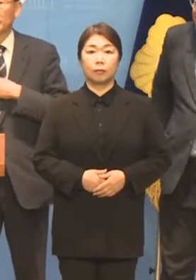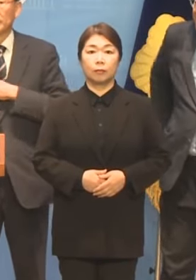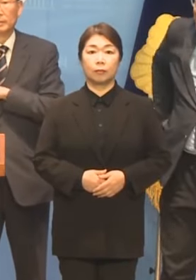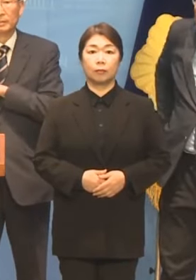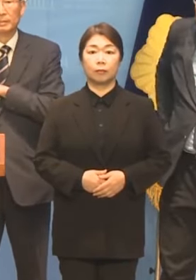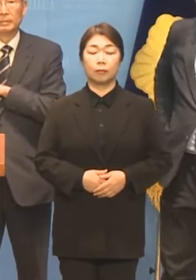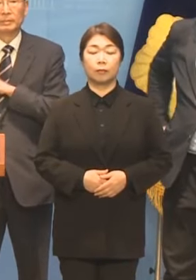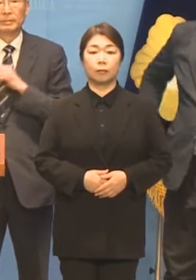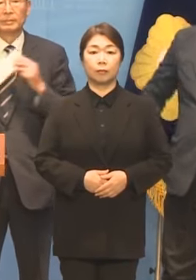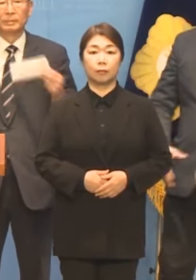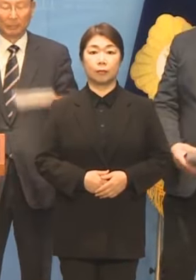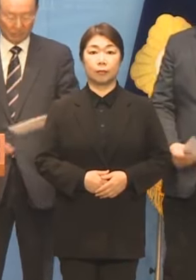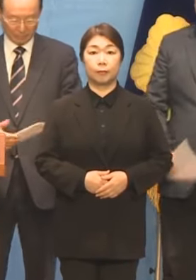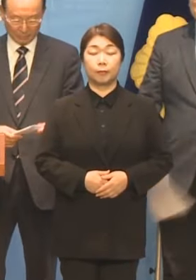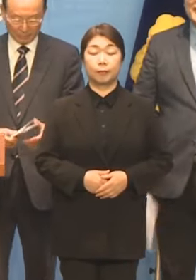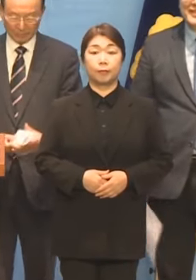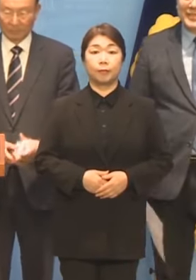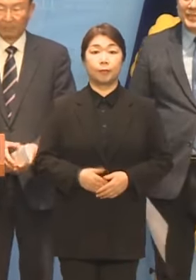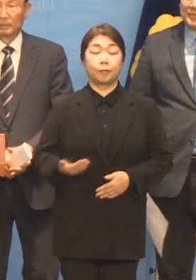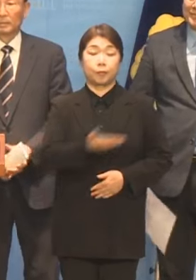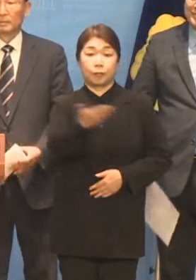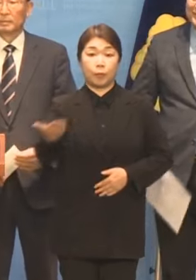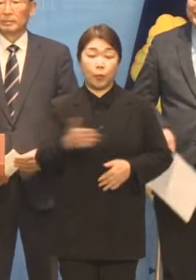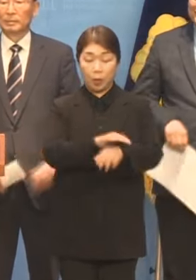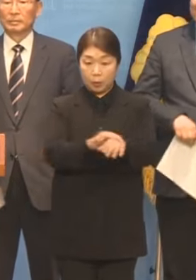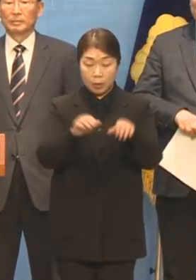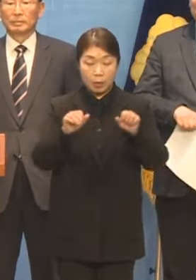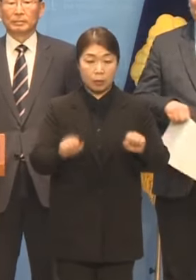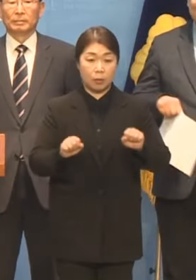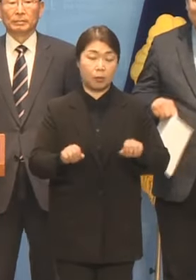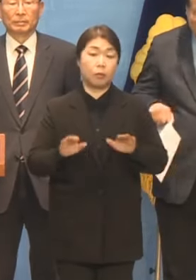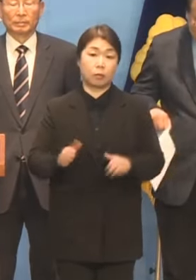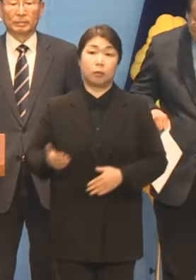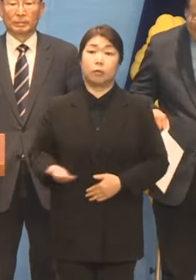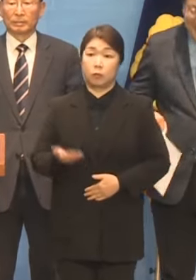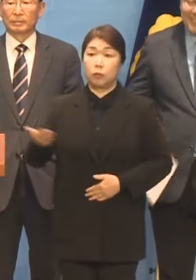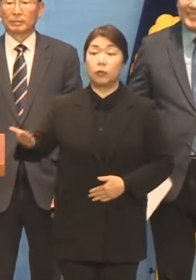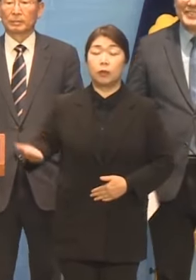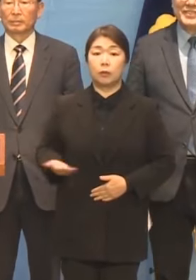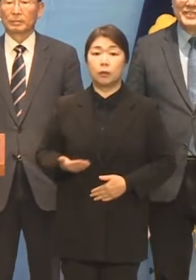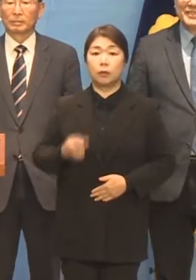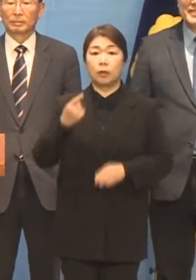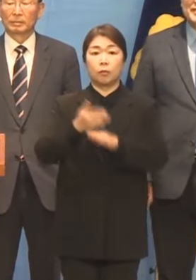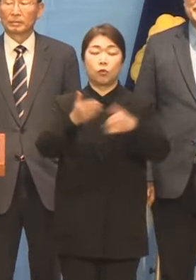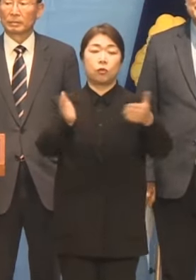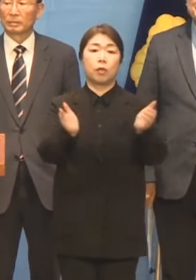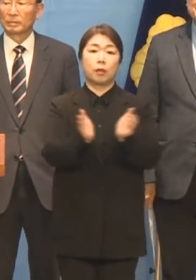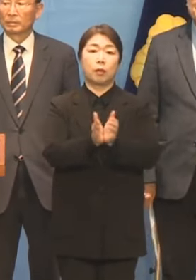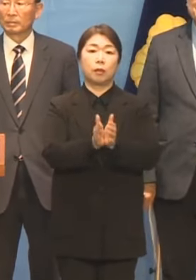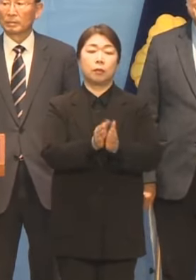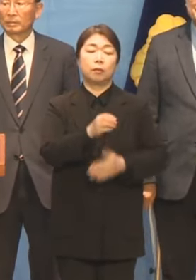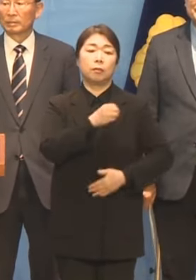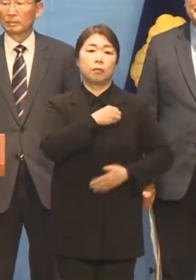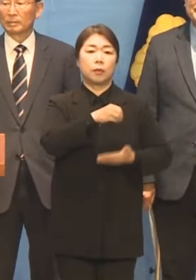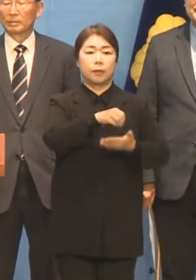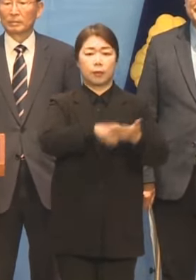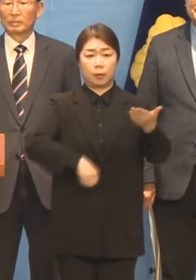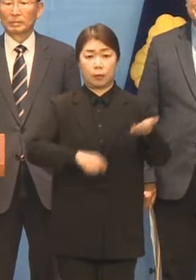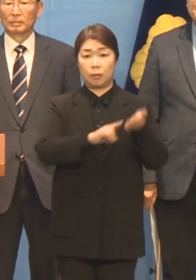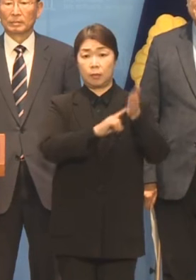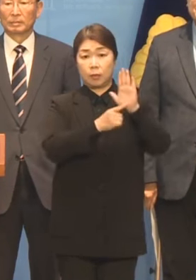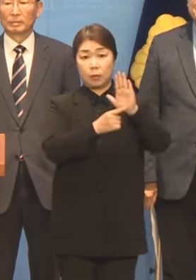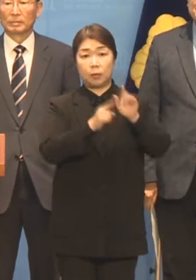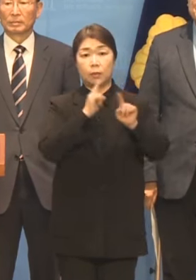되잖아 아 여러분 안녕하십니까 오늘 저희들은 주당 일당을 신고하는 기자